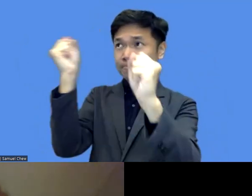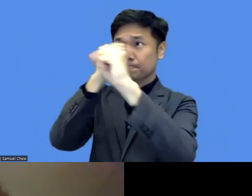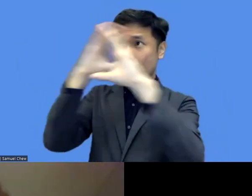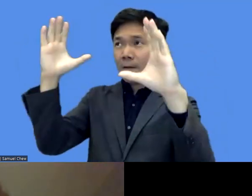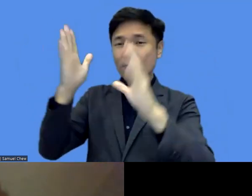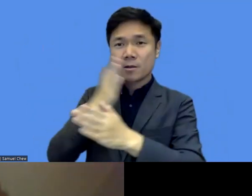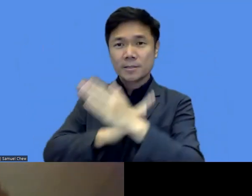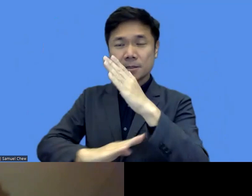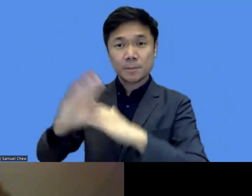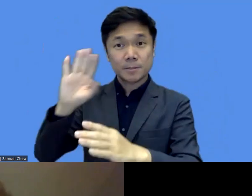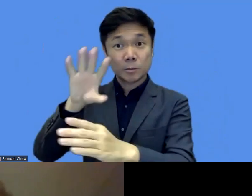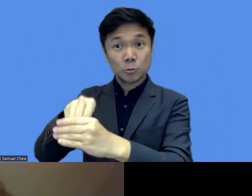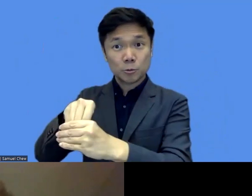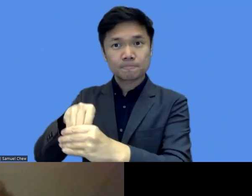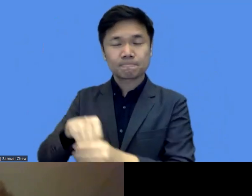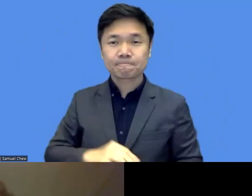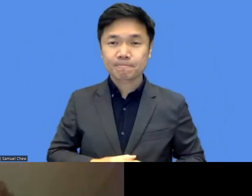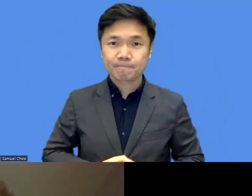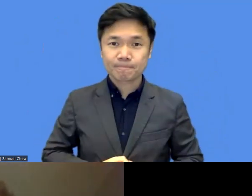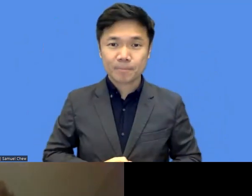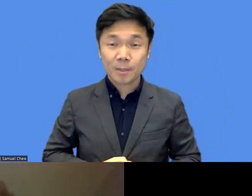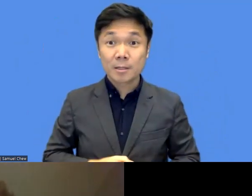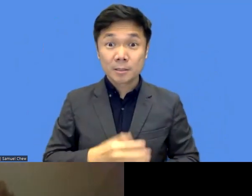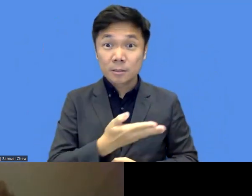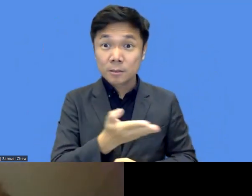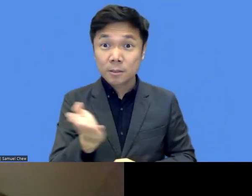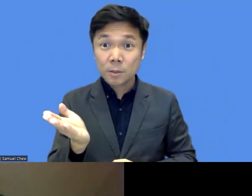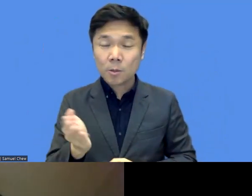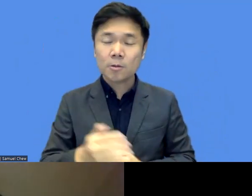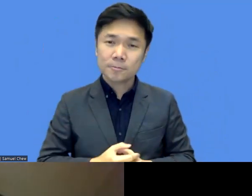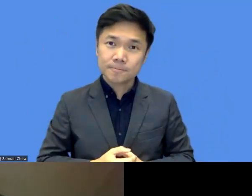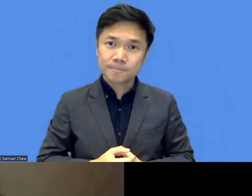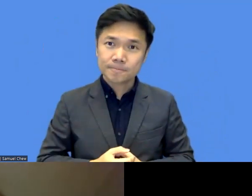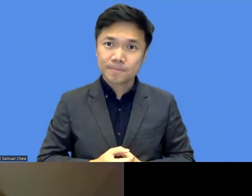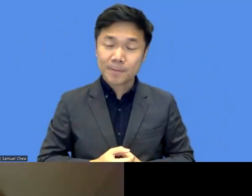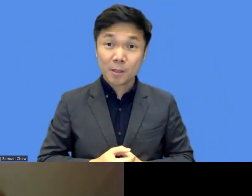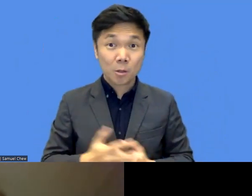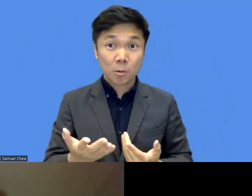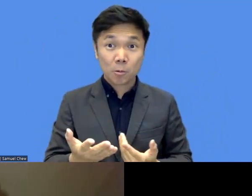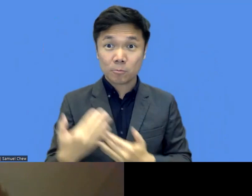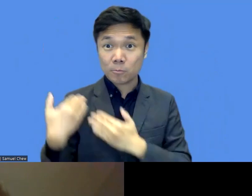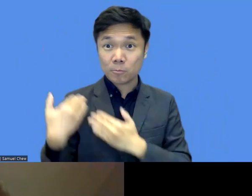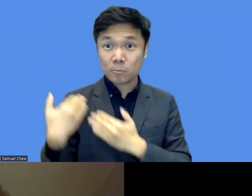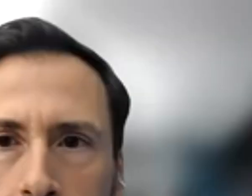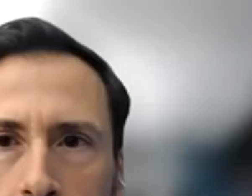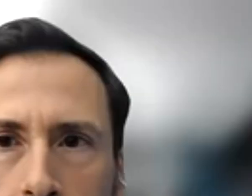discapacidad y hacerla realidad. Hay muchas oportunidades también para ustedes para influenciar diferentes